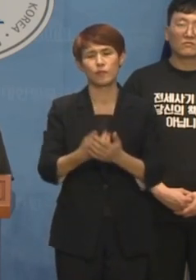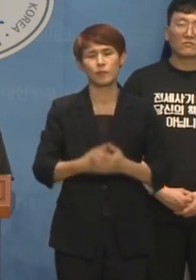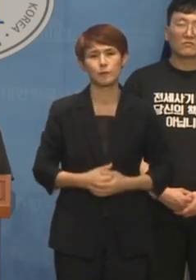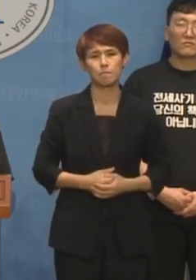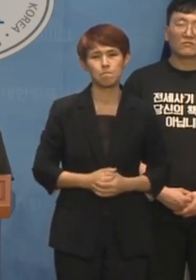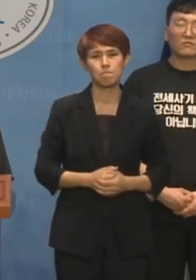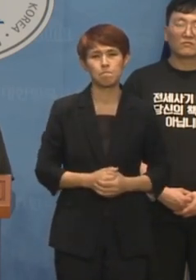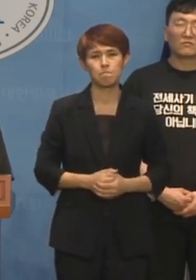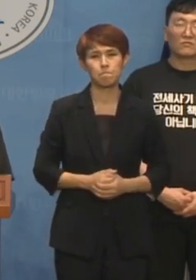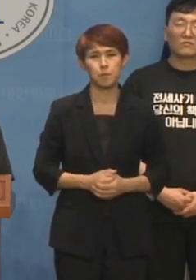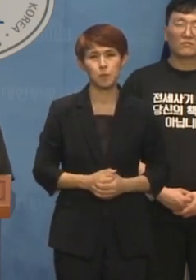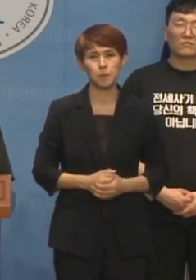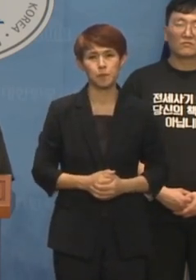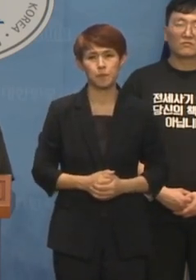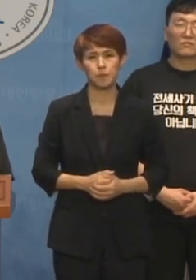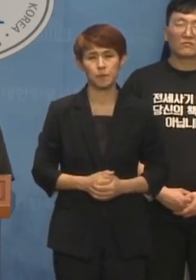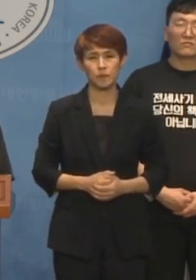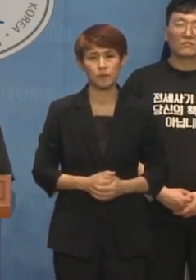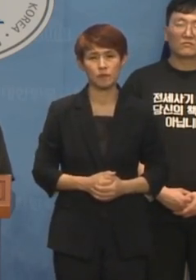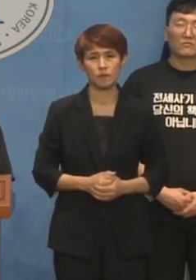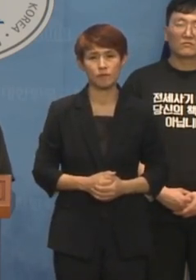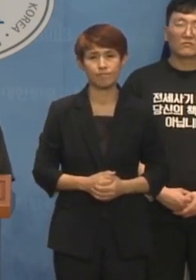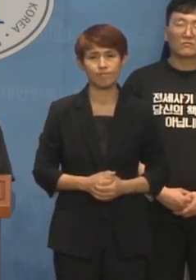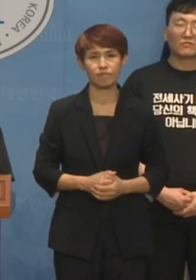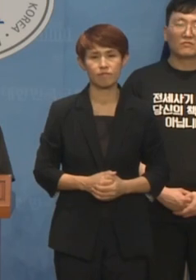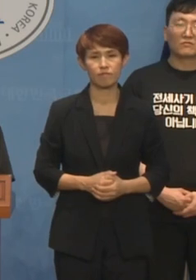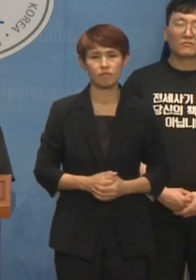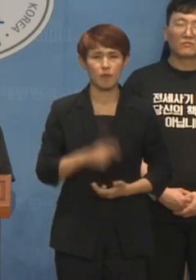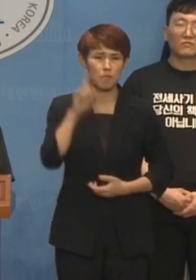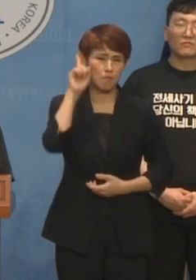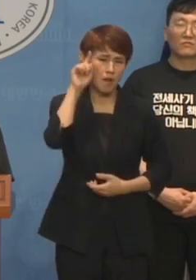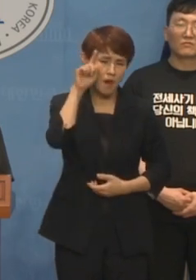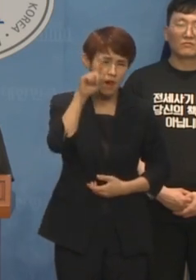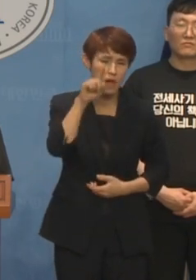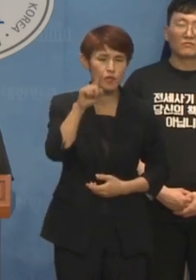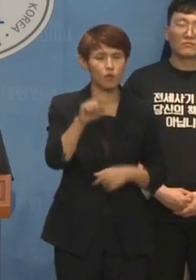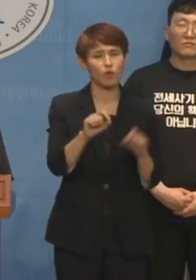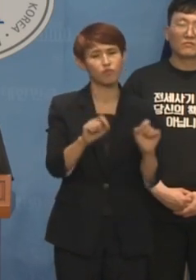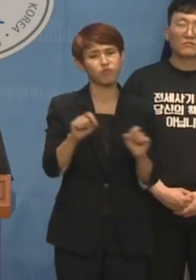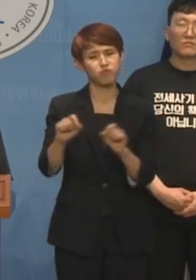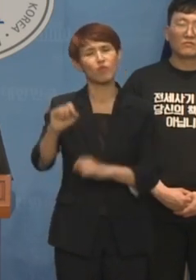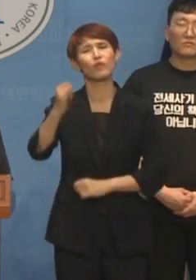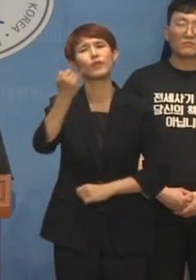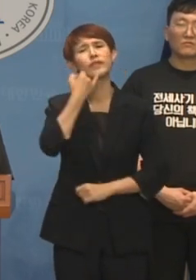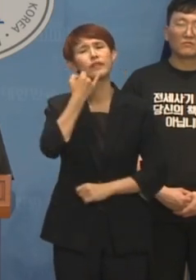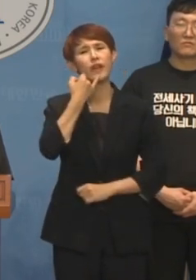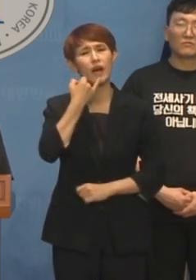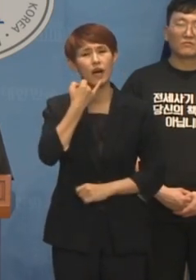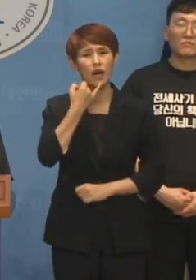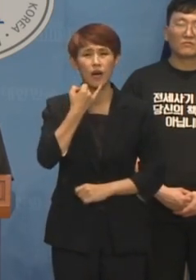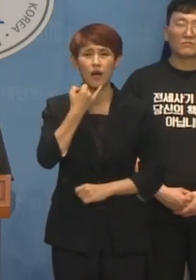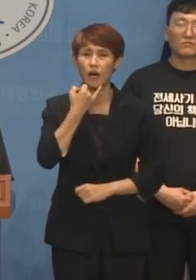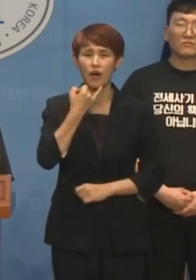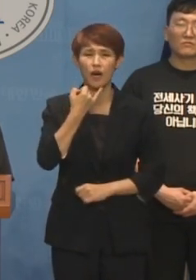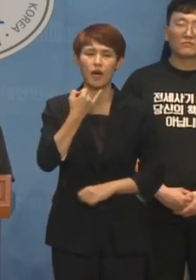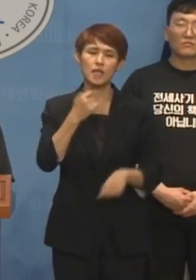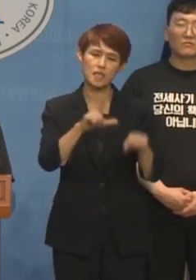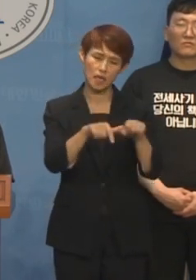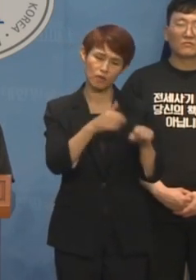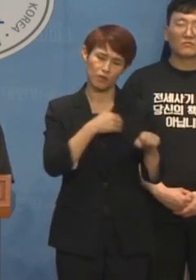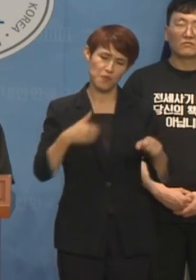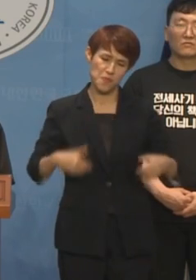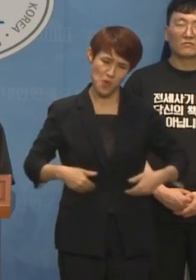감사하겠습니다. 이것이 그냥 하루하루 시간을 그냥 좀 늦춰질 수 있지, 이거 하려면 이 정도의 시간이